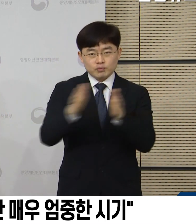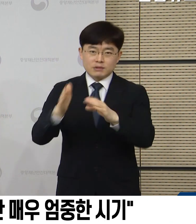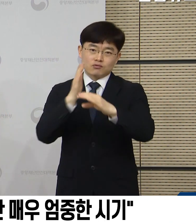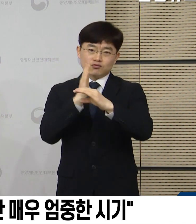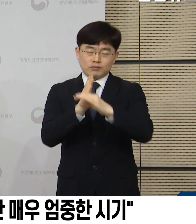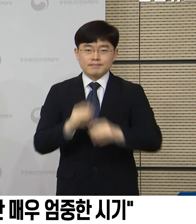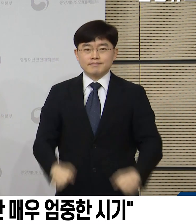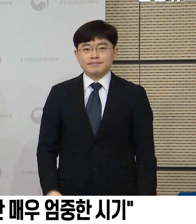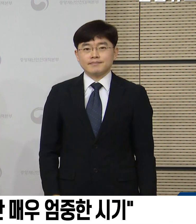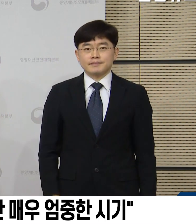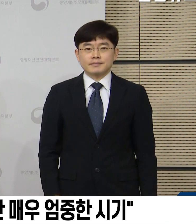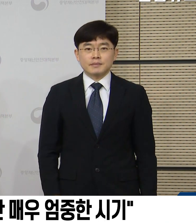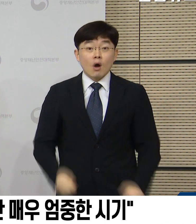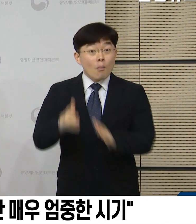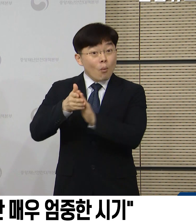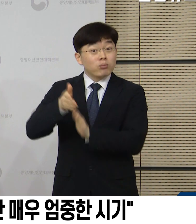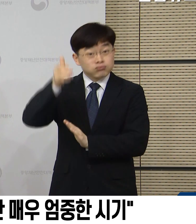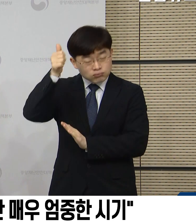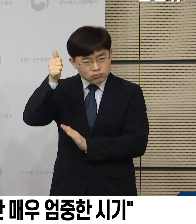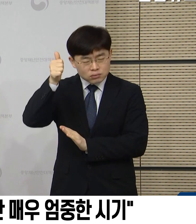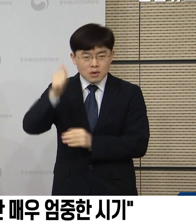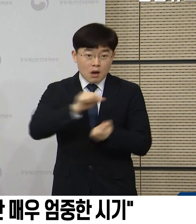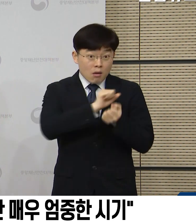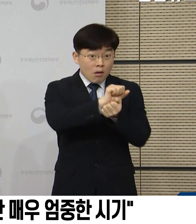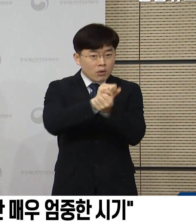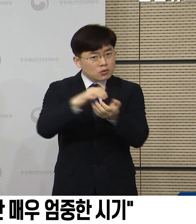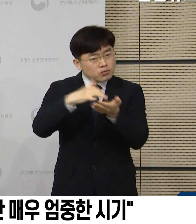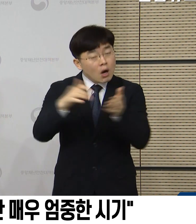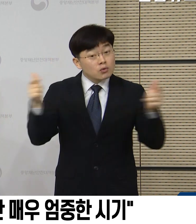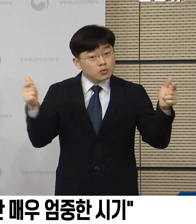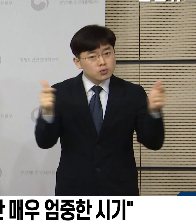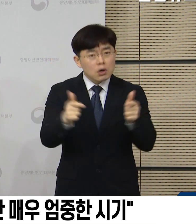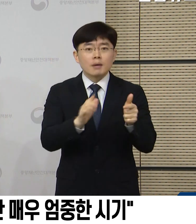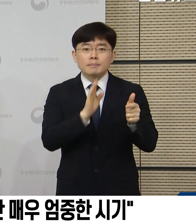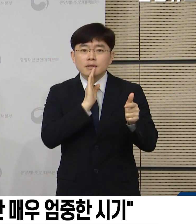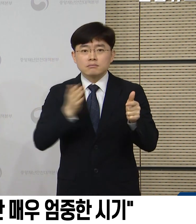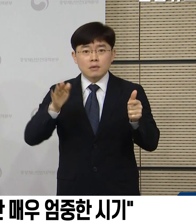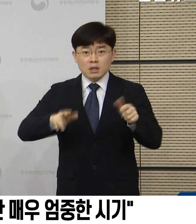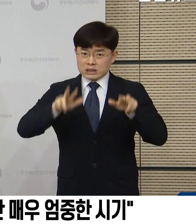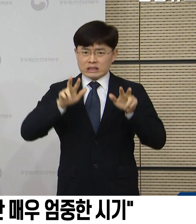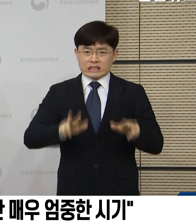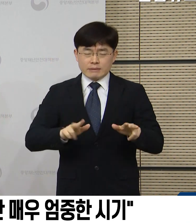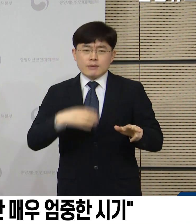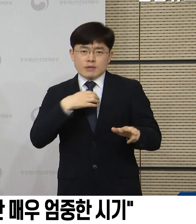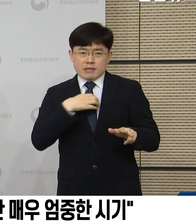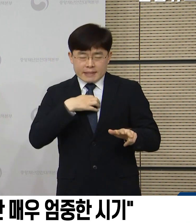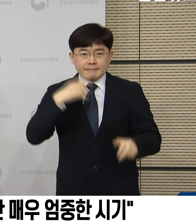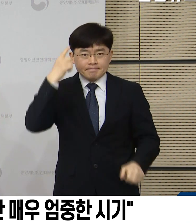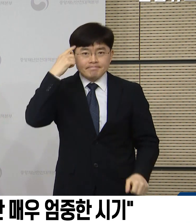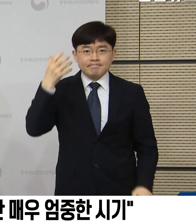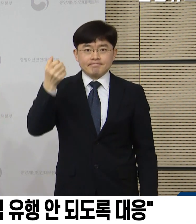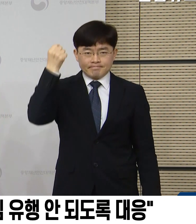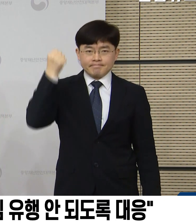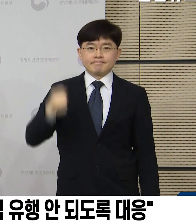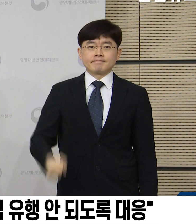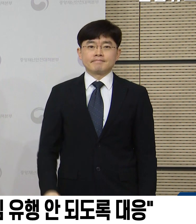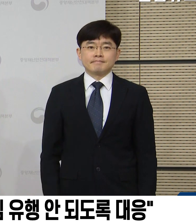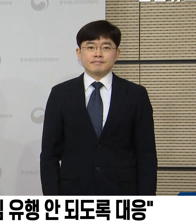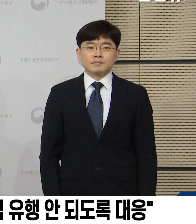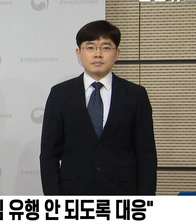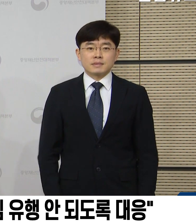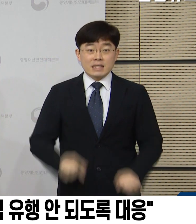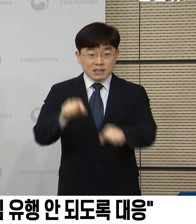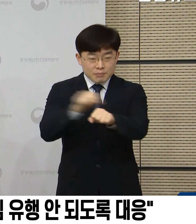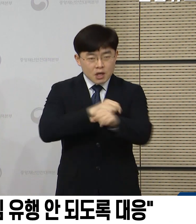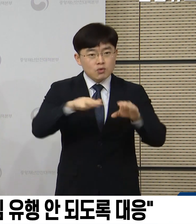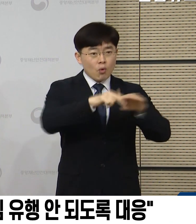중대본은 최근 확진 환자 증가세가 줄어들고 있으나 매우 엄중한 시기라고 판단하고 있습니다.